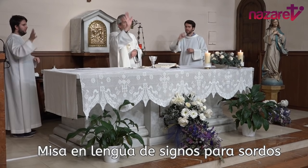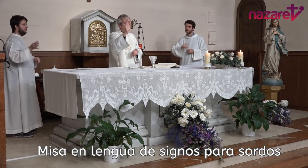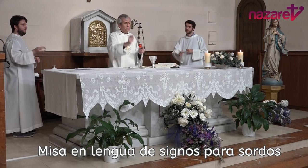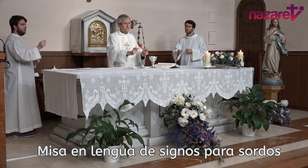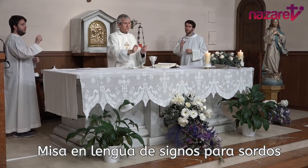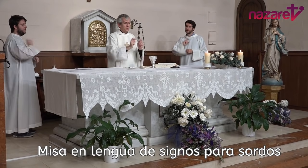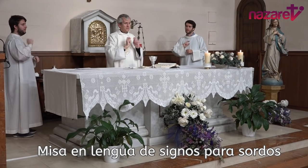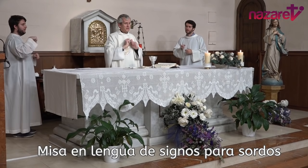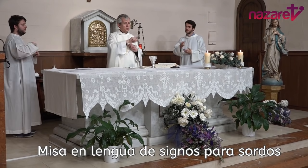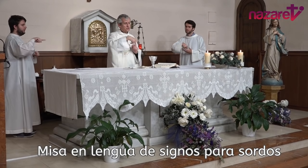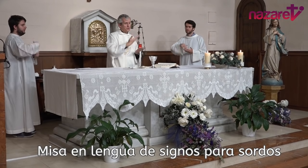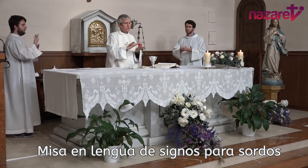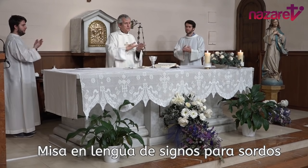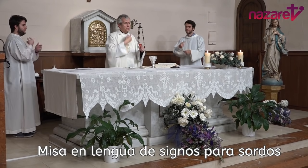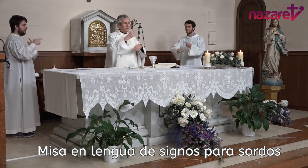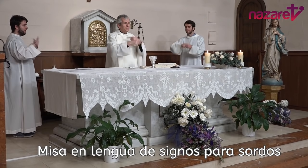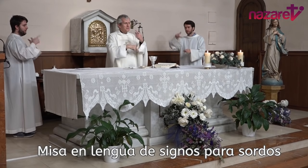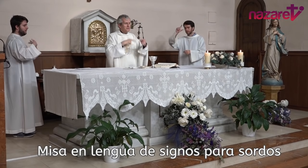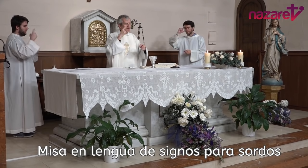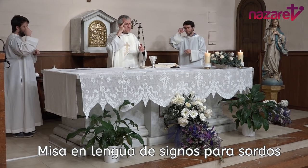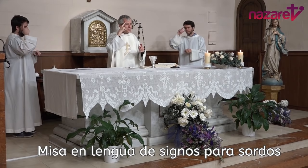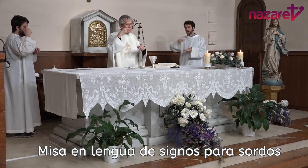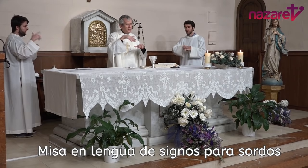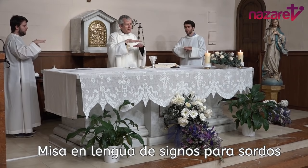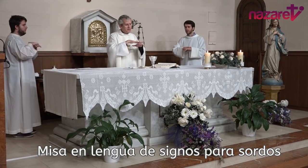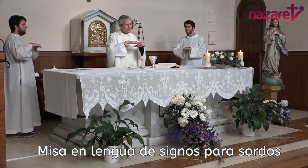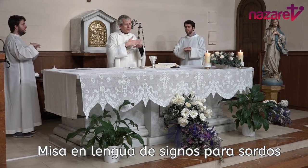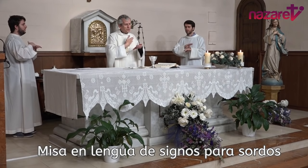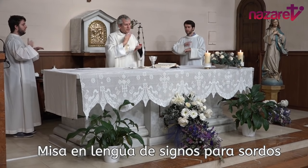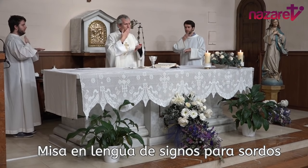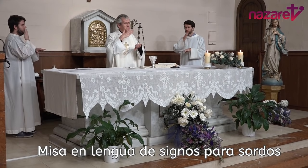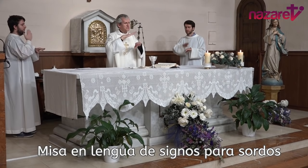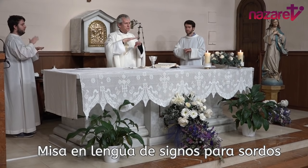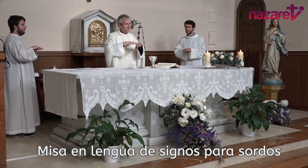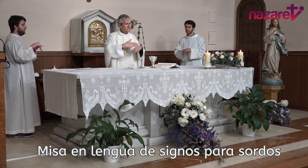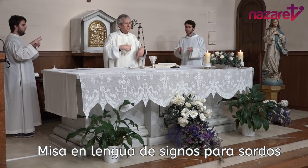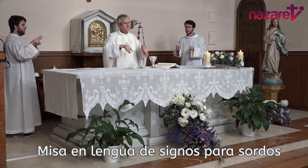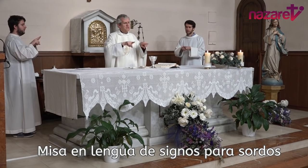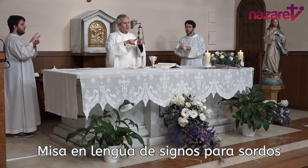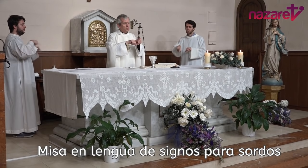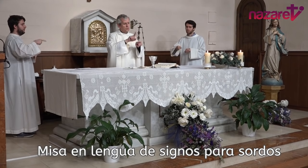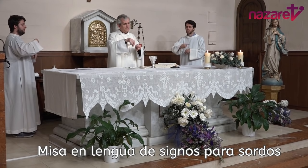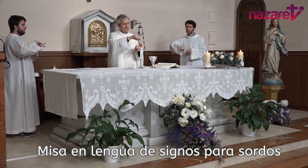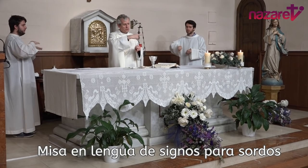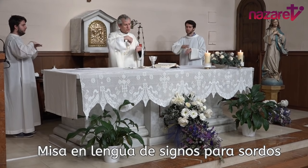cielo. Danos hoy nuestro pan de cada día, perdona nuestras ofensas, como también